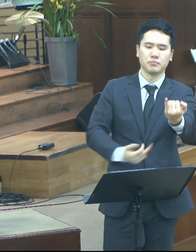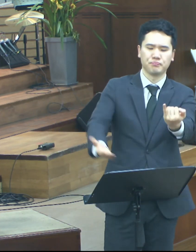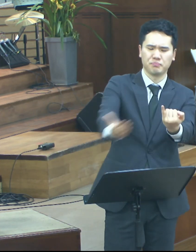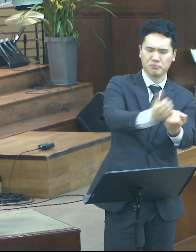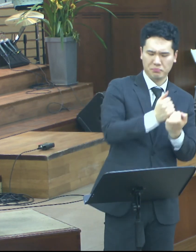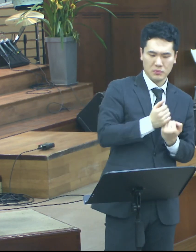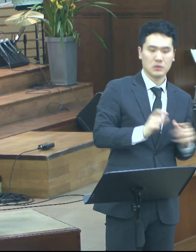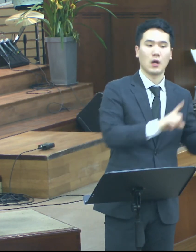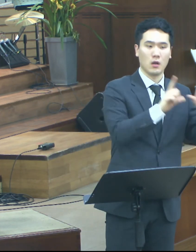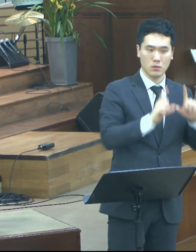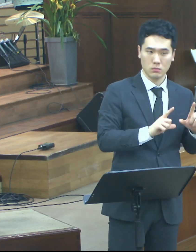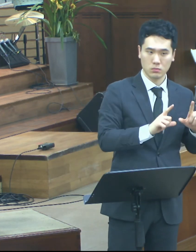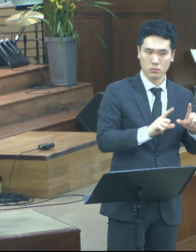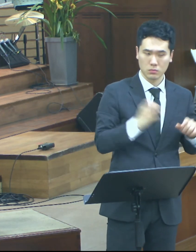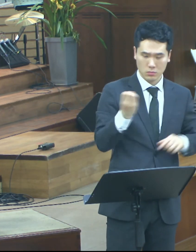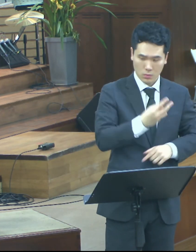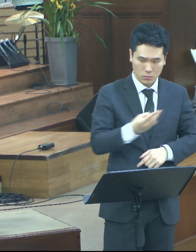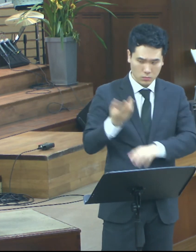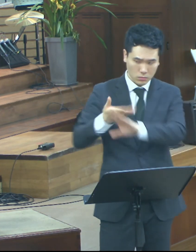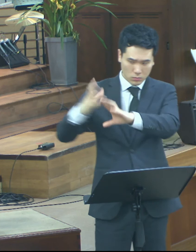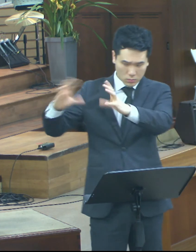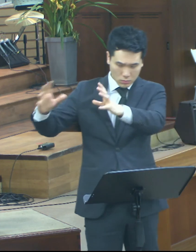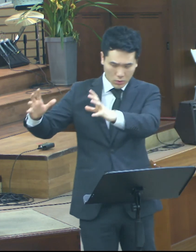나라의 큰 나라에 총독이 와서 다스리고 있었어요.